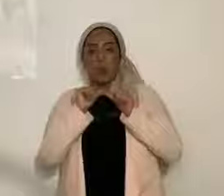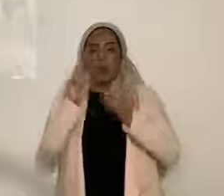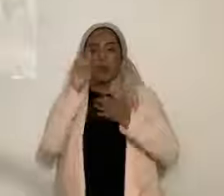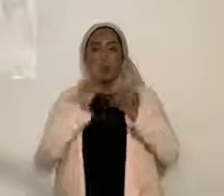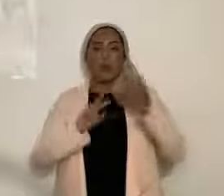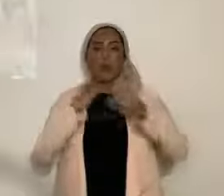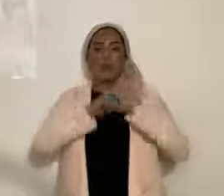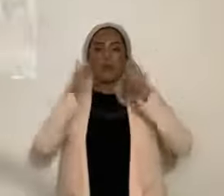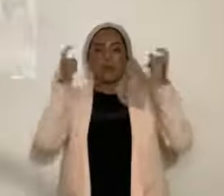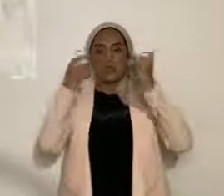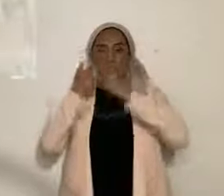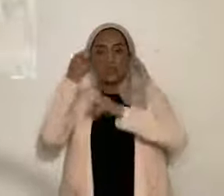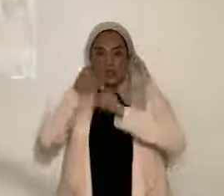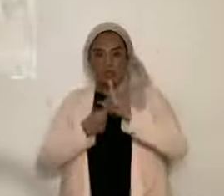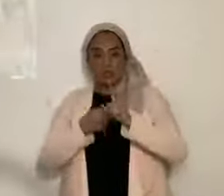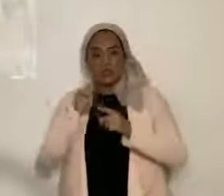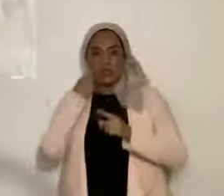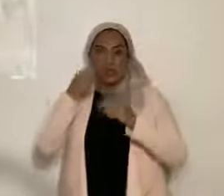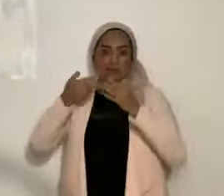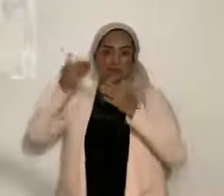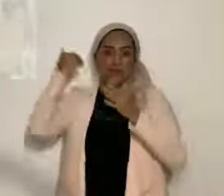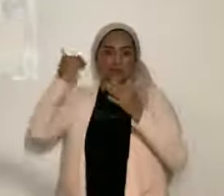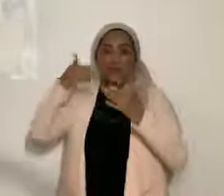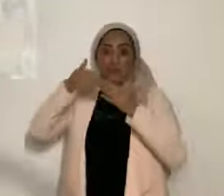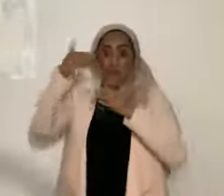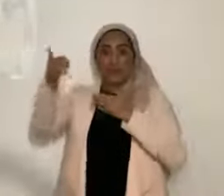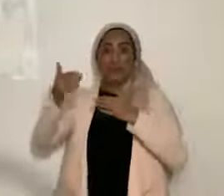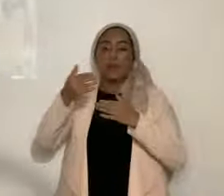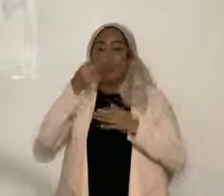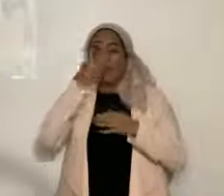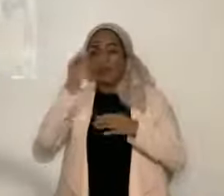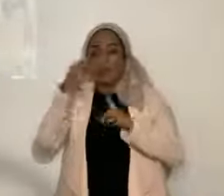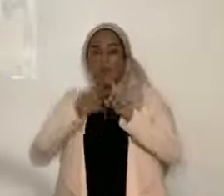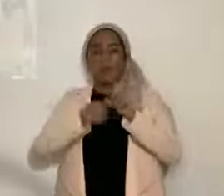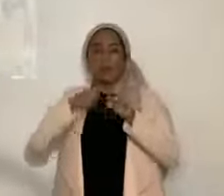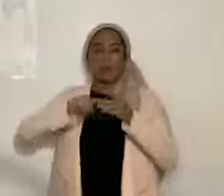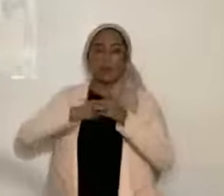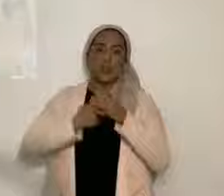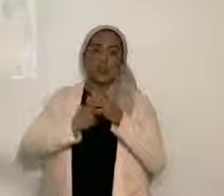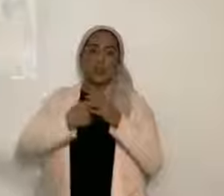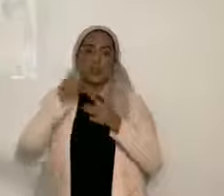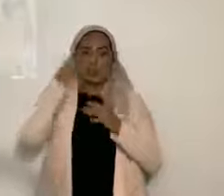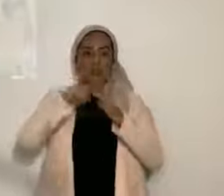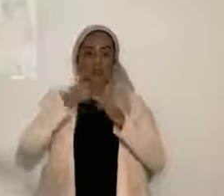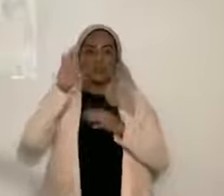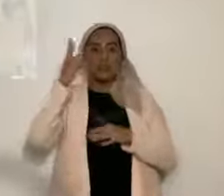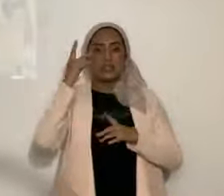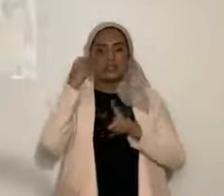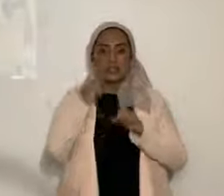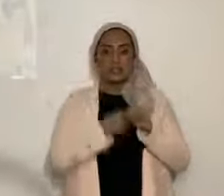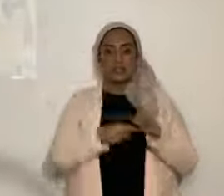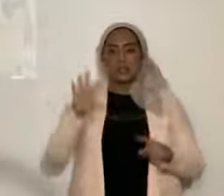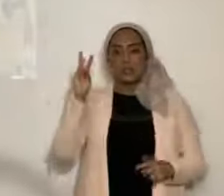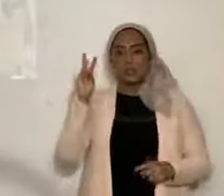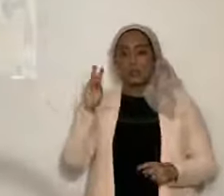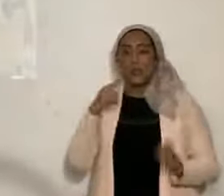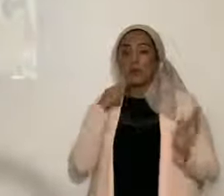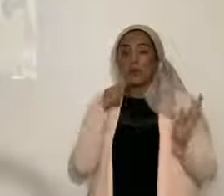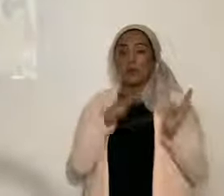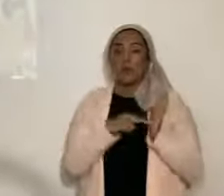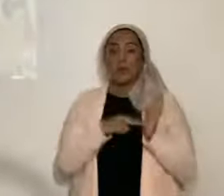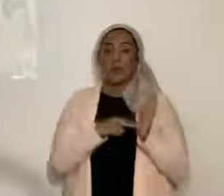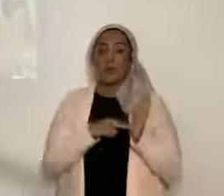es decir, un par de semanas ya y estaremos en Rosh Hodes para iniciar el mes sexto. Y anoten